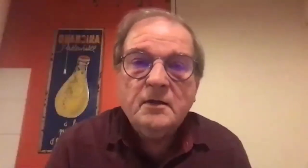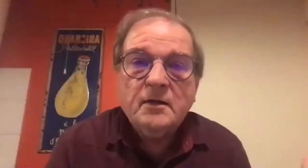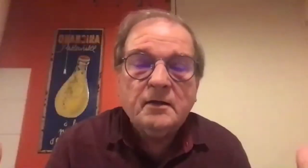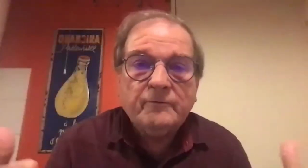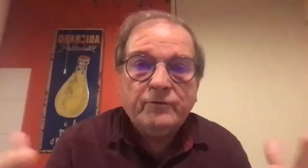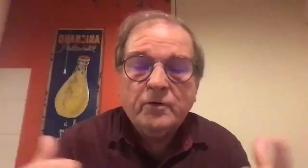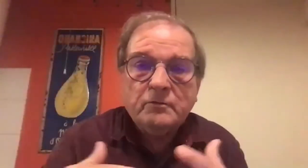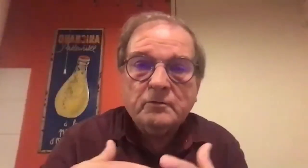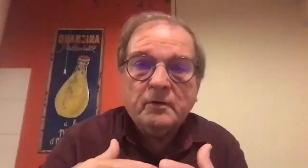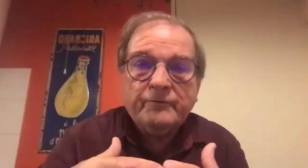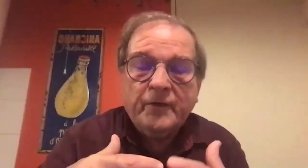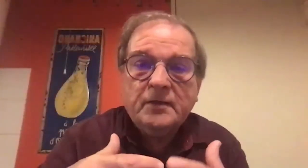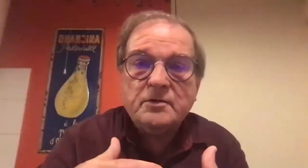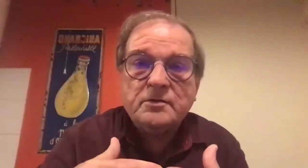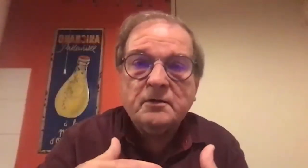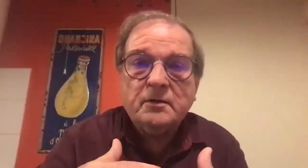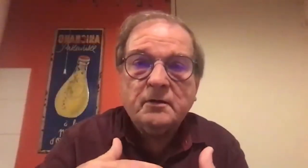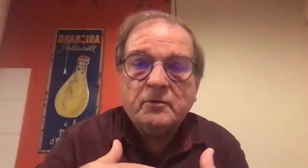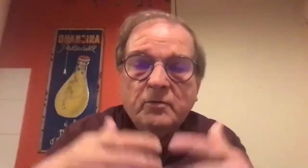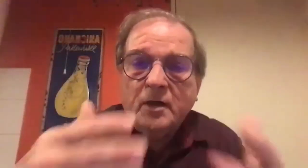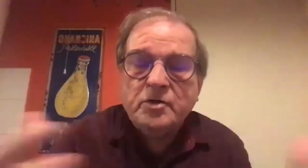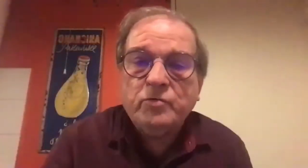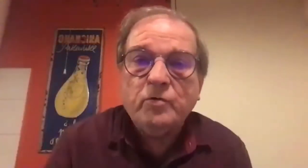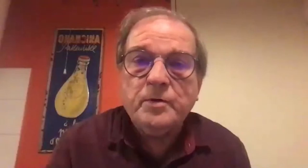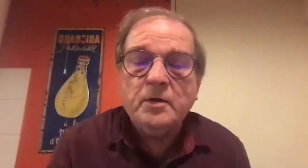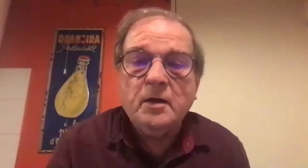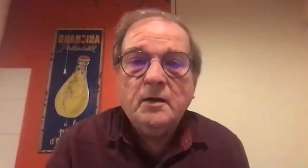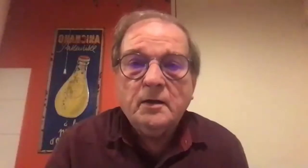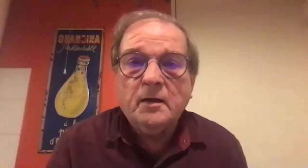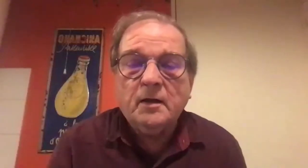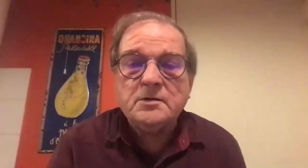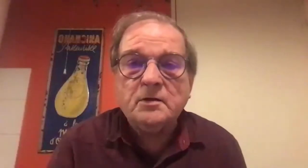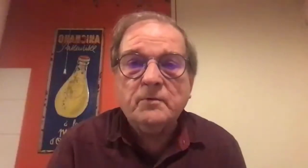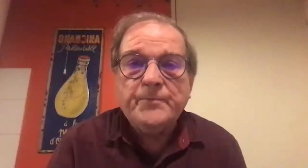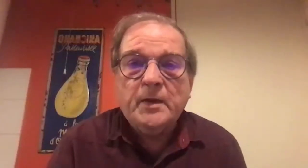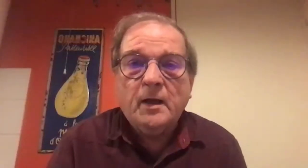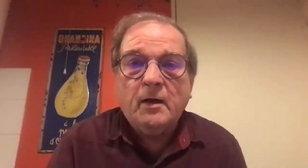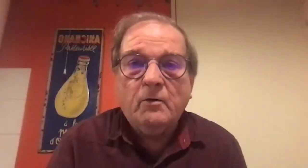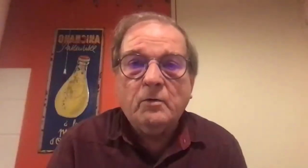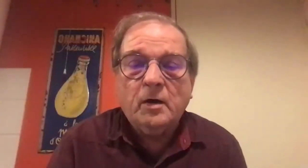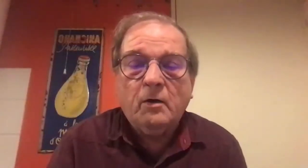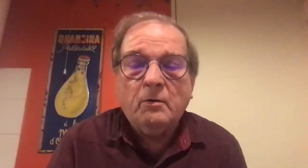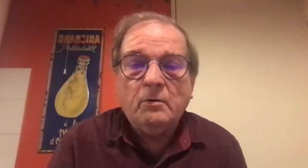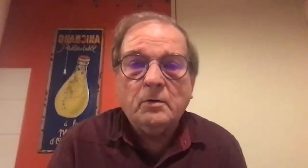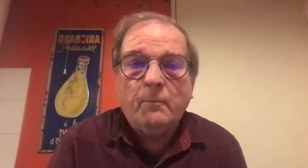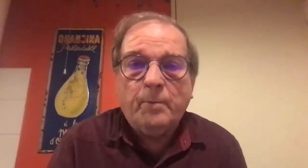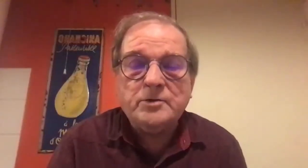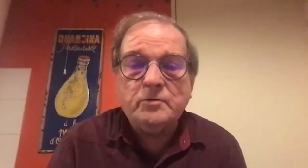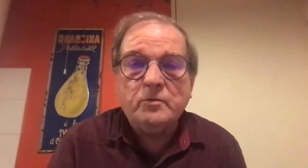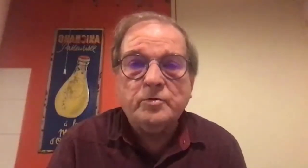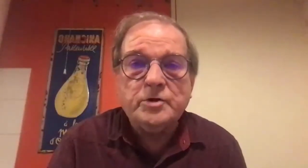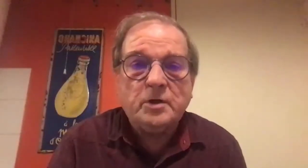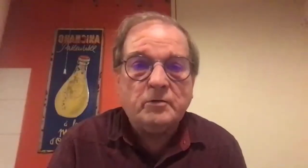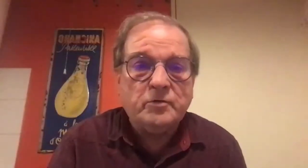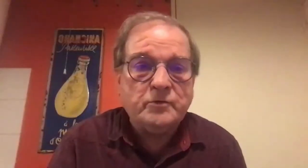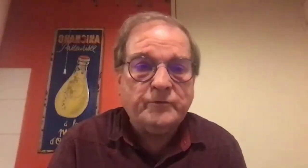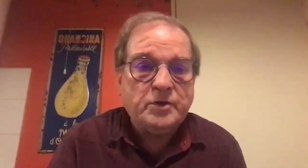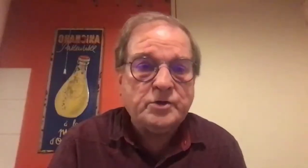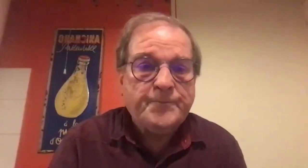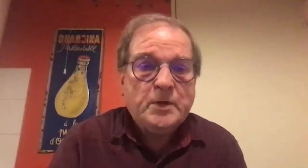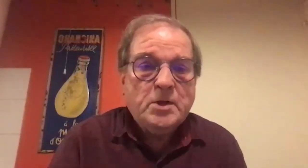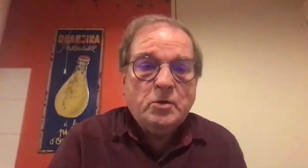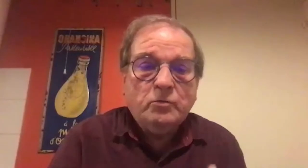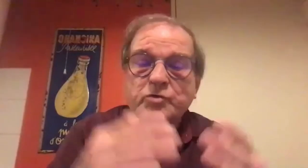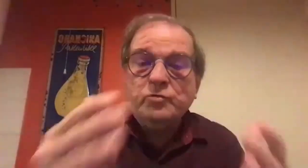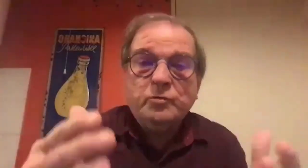iniciais, foram feitas com grande autonomia em relação ao Partido Comunista da União